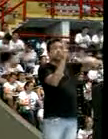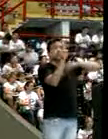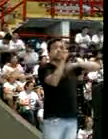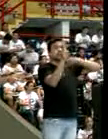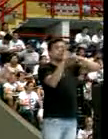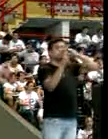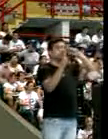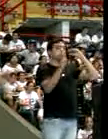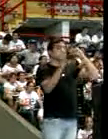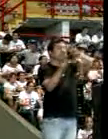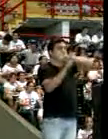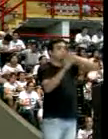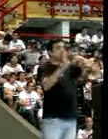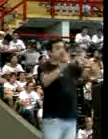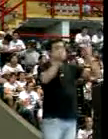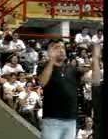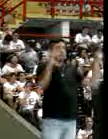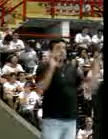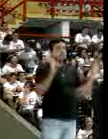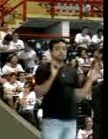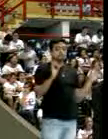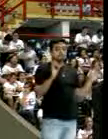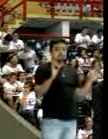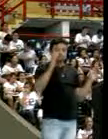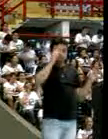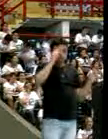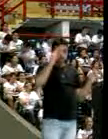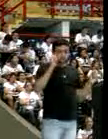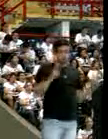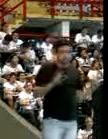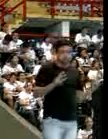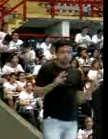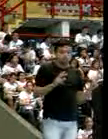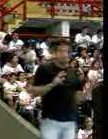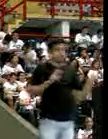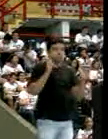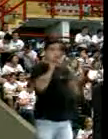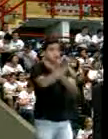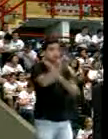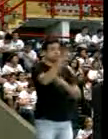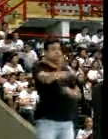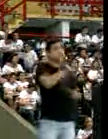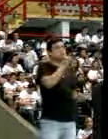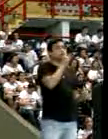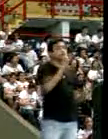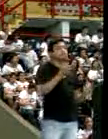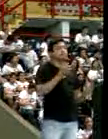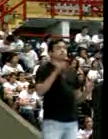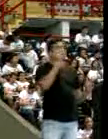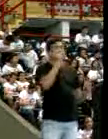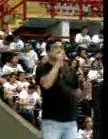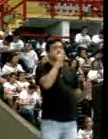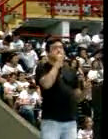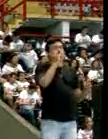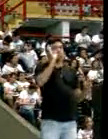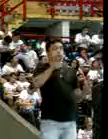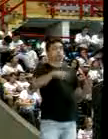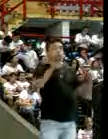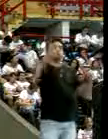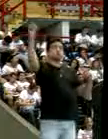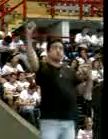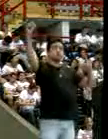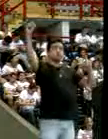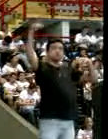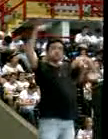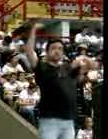o aquecimento da atmosfera. Entenderam isso? Vou perguntar de novo. Os raios que aquecem